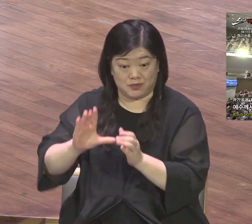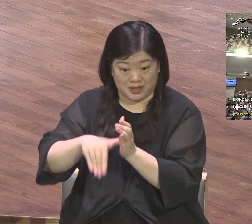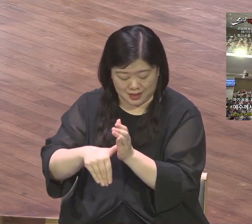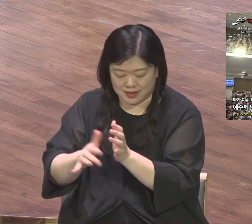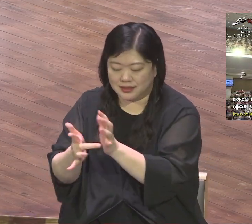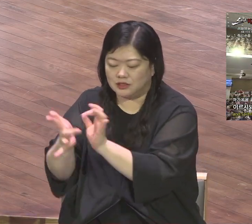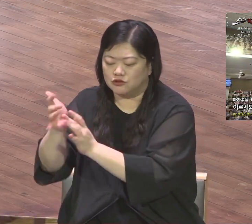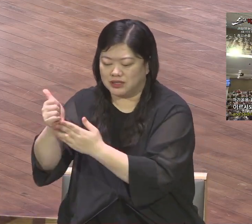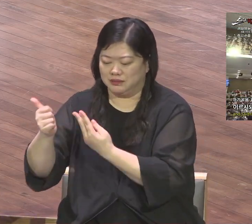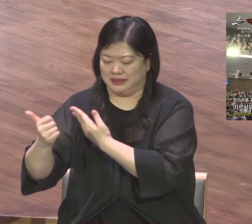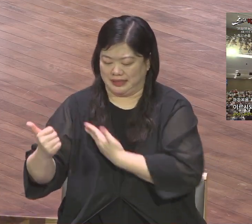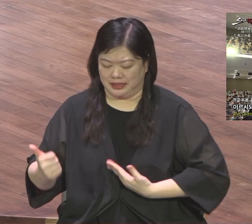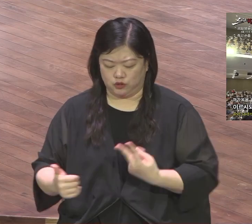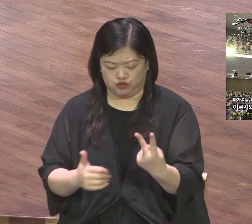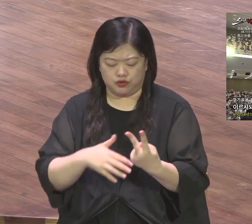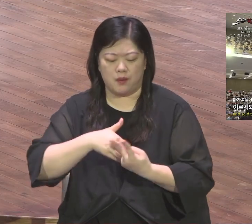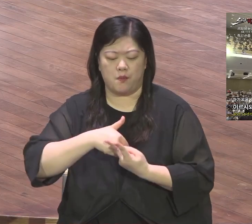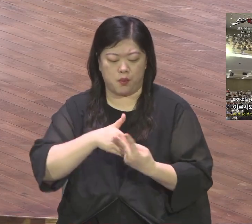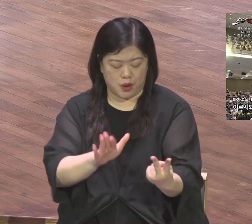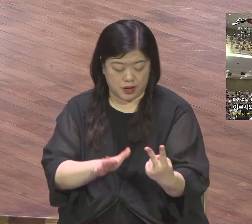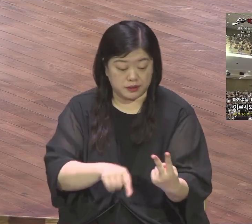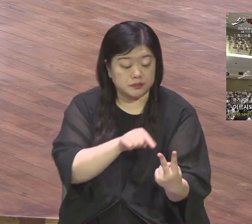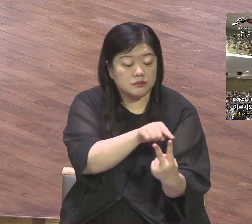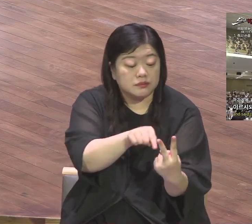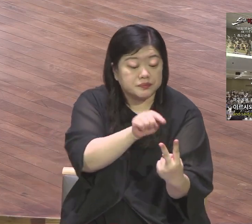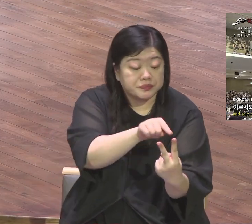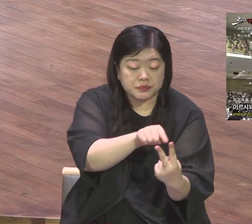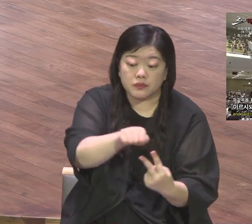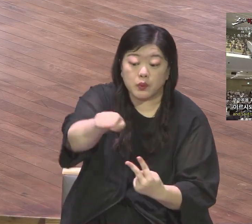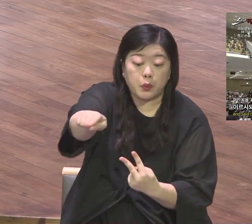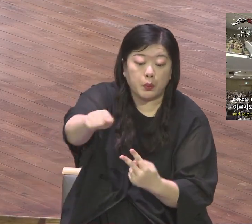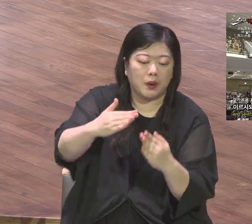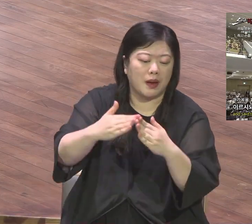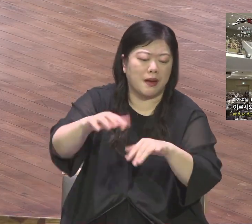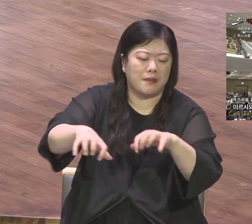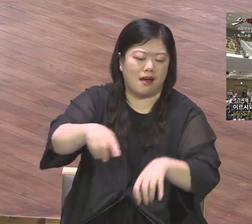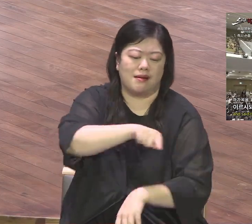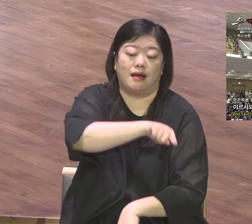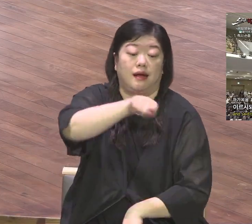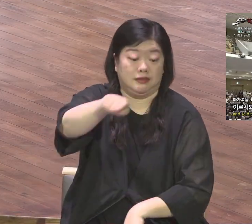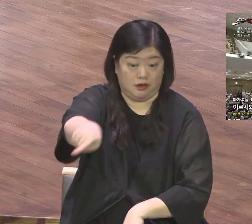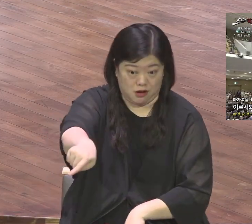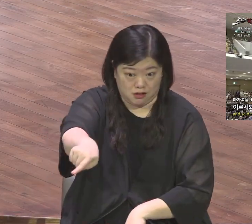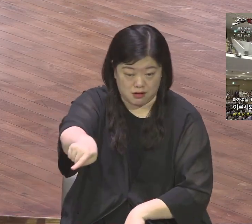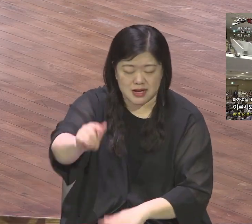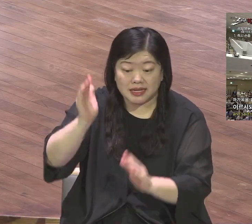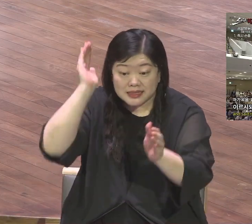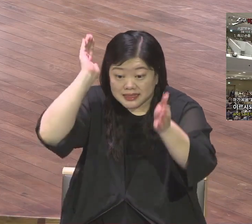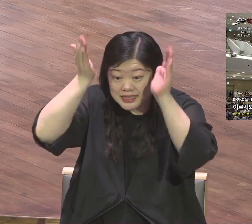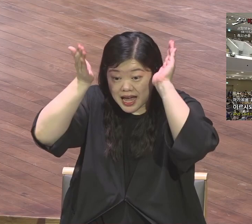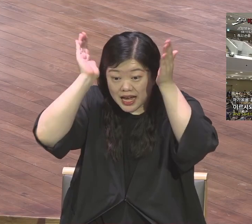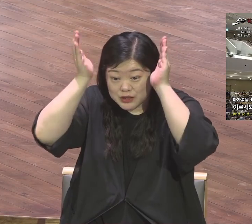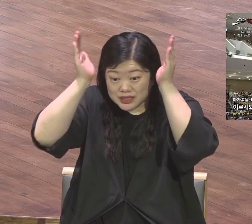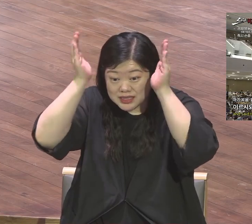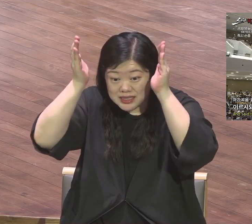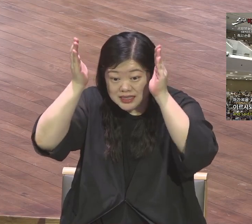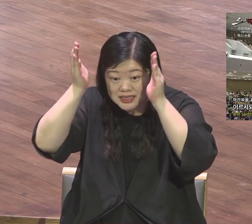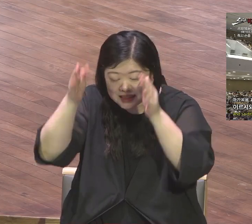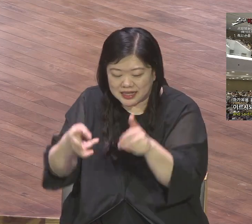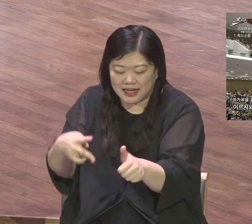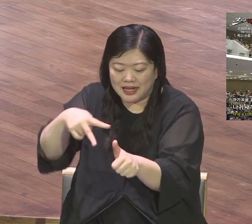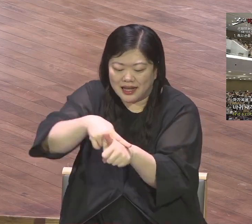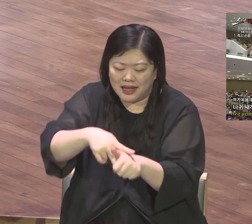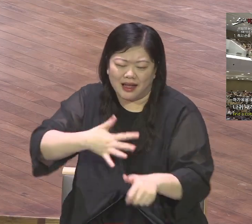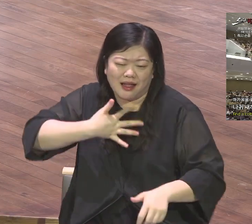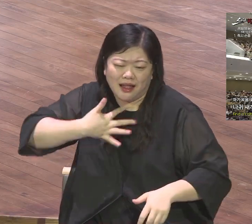중 둘을 보내시며 이르시되, 너희는 맞은편 마을로 가라. 그리로 들어가면 곧 아직 아무도